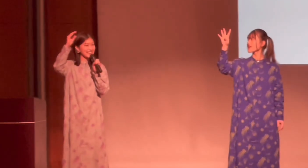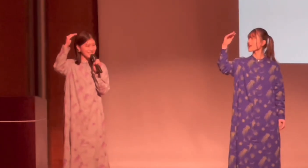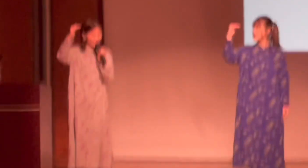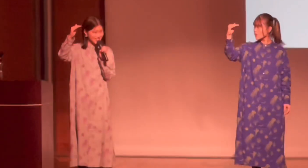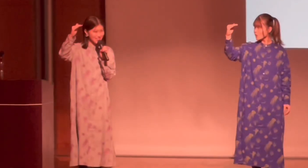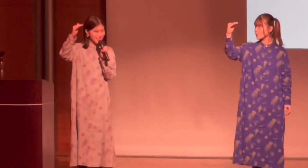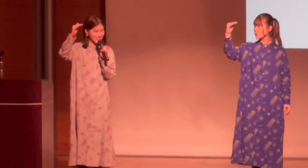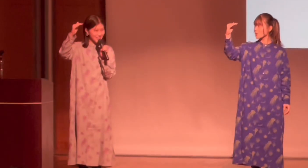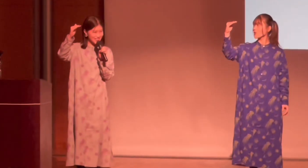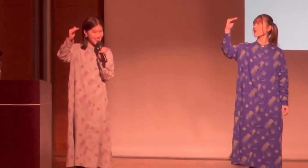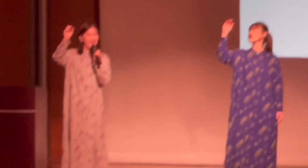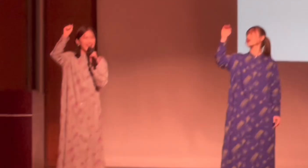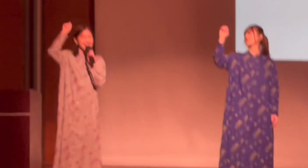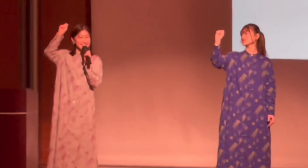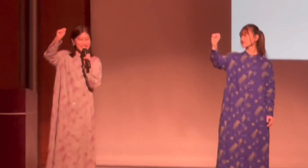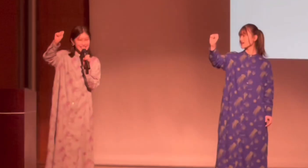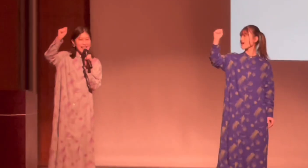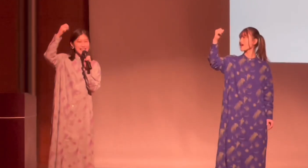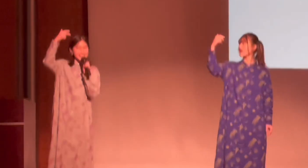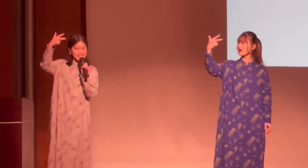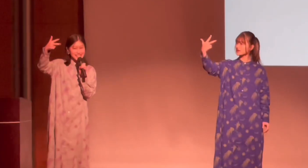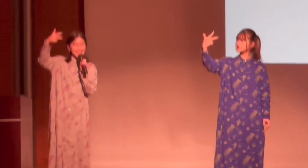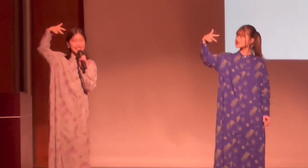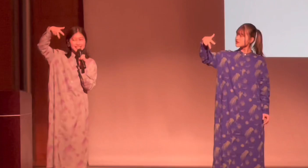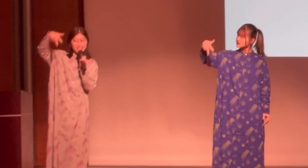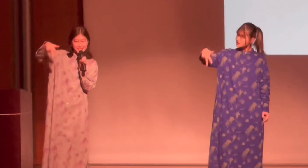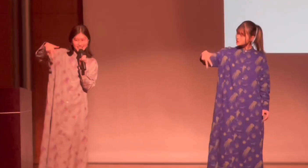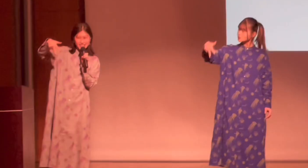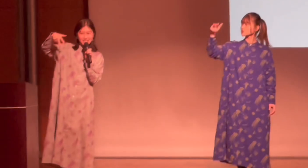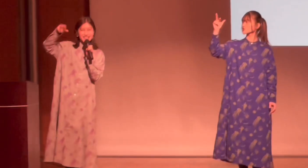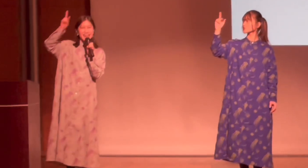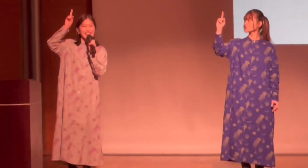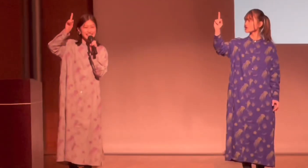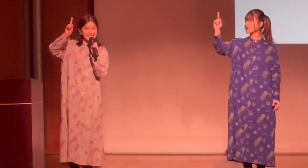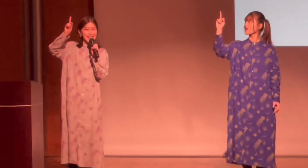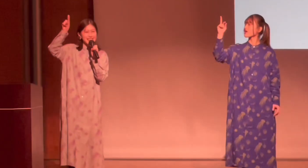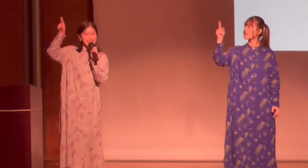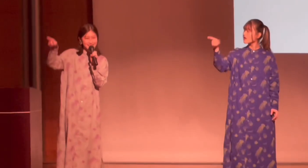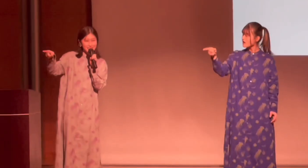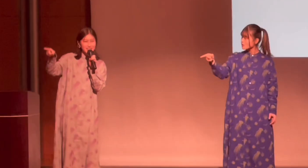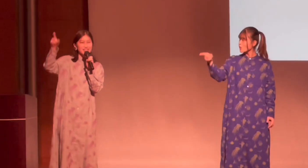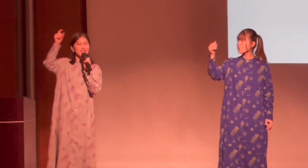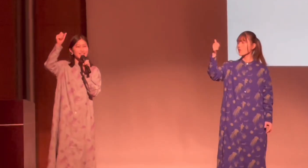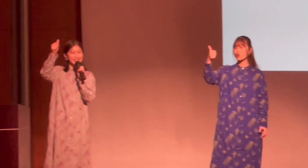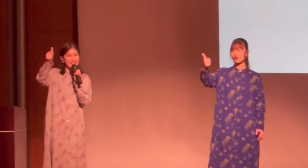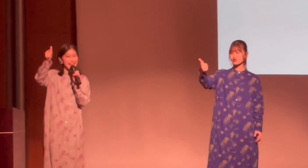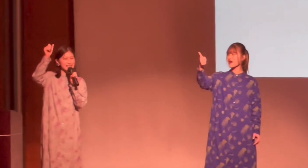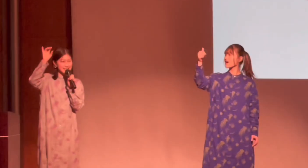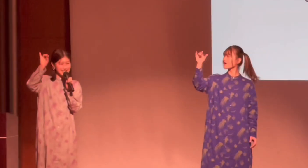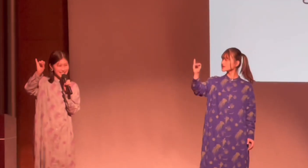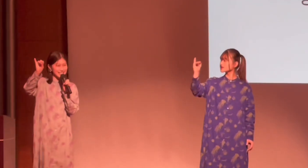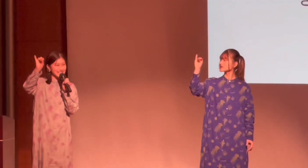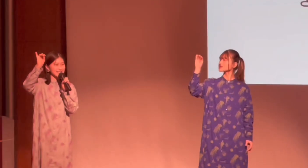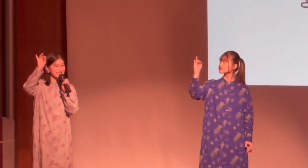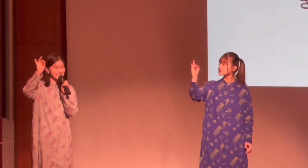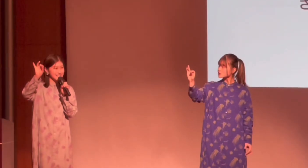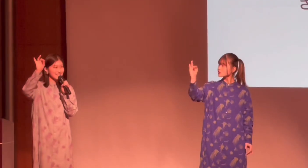こさしすせそたちつ